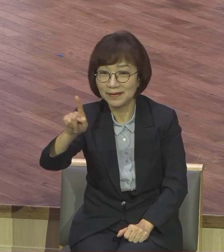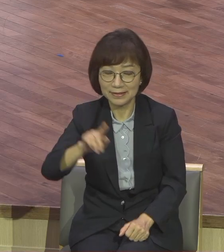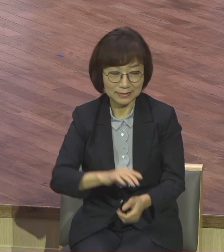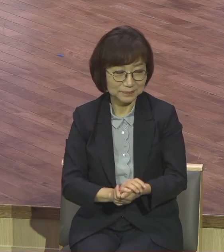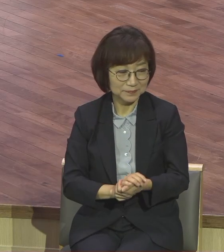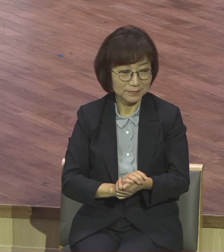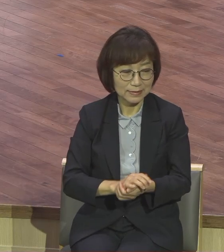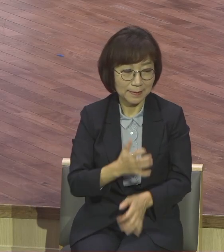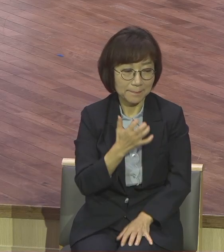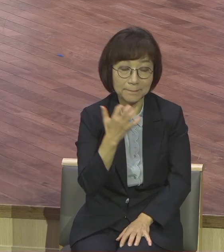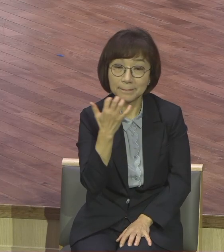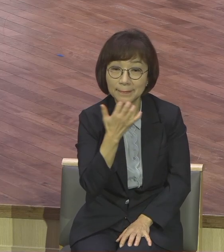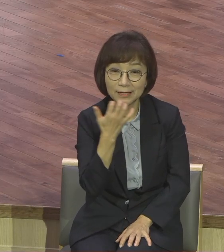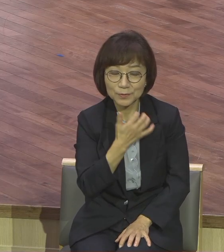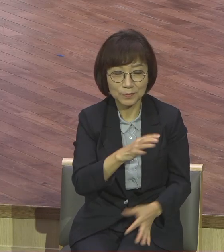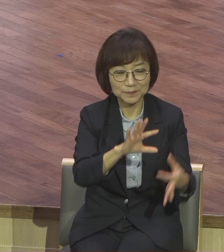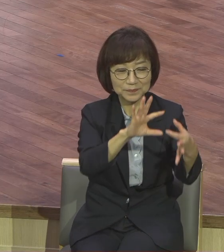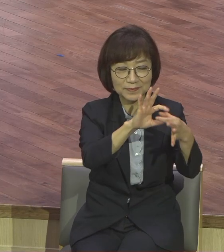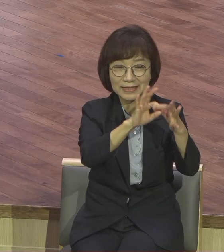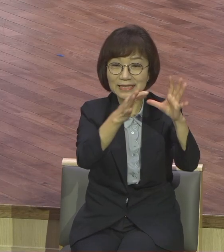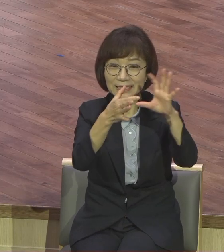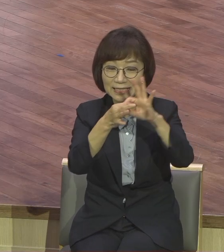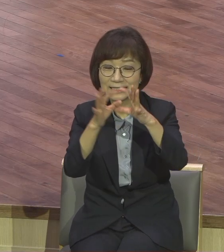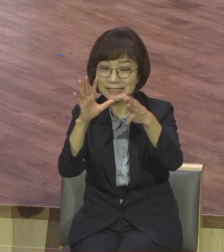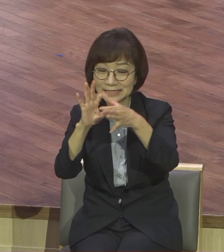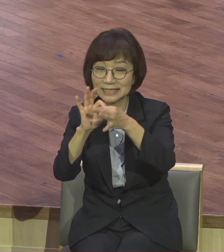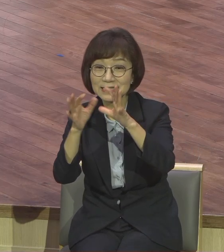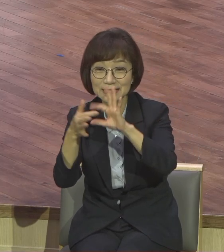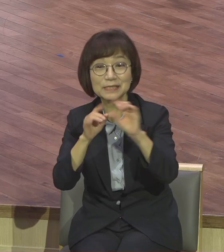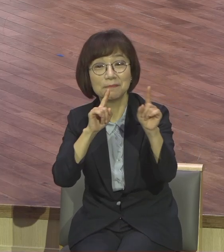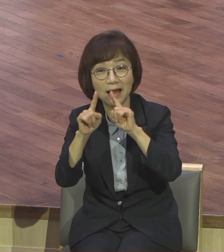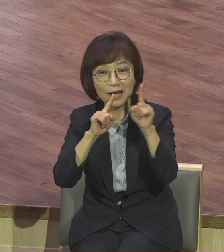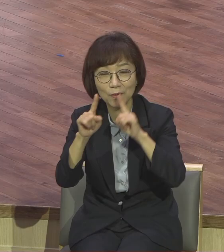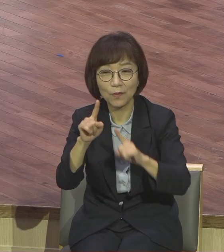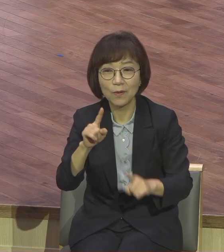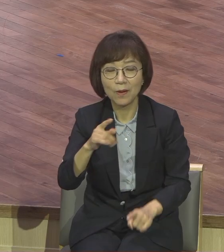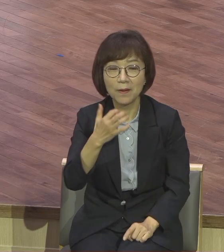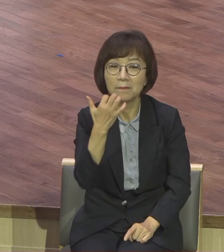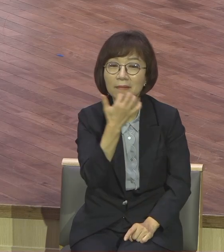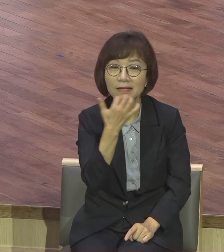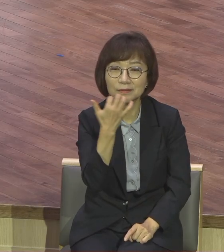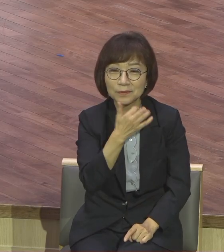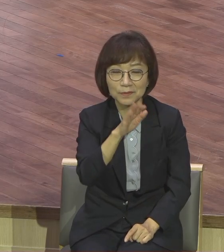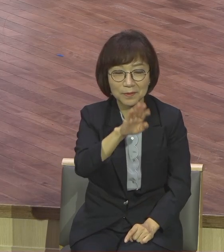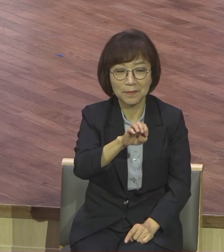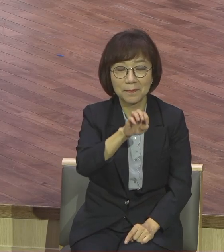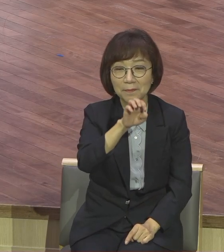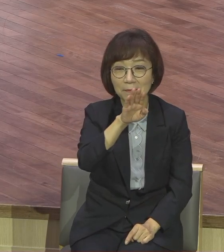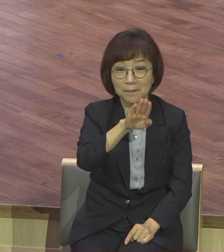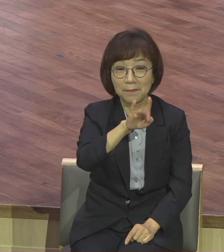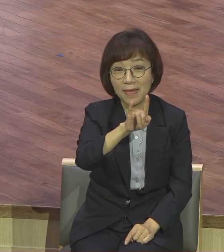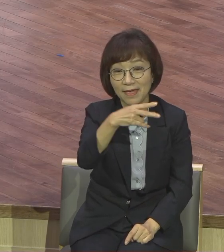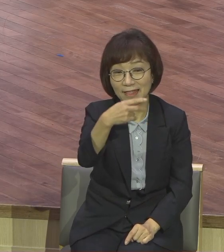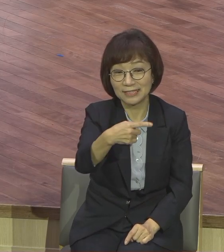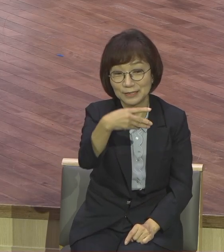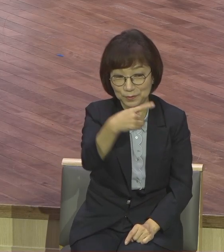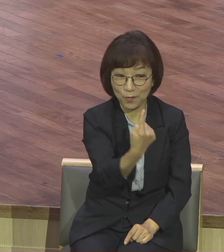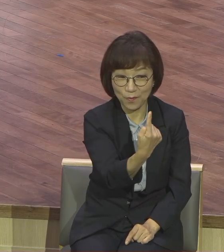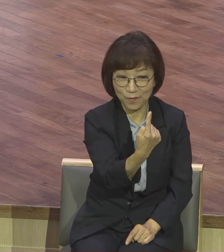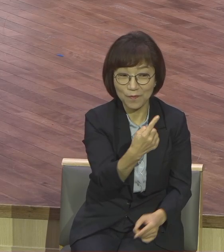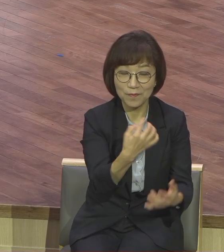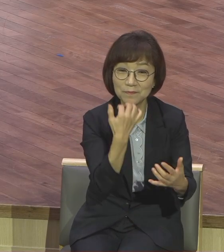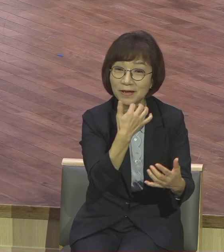말이에요. 지금 여러분 그리스 아테네 아시죠? 올림픽 시작된 거리. 그 글자 헬라, 그 헬라 나라예요.